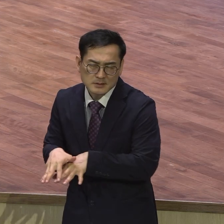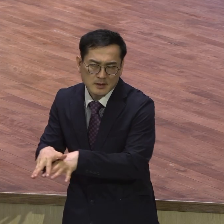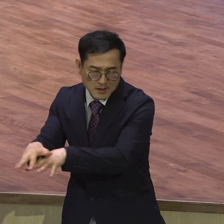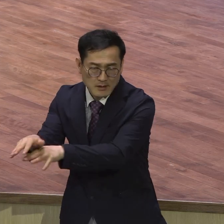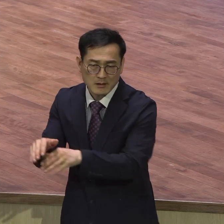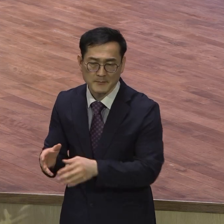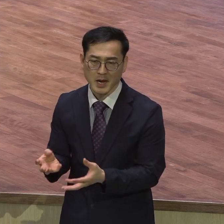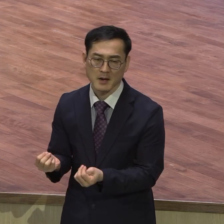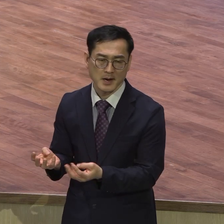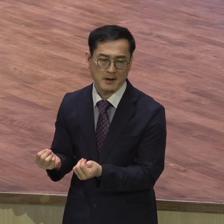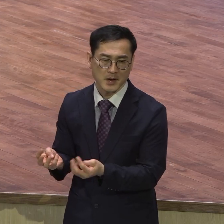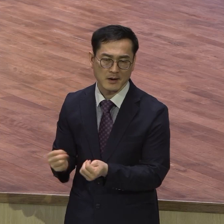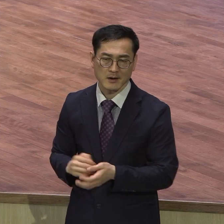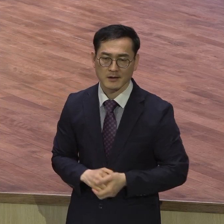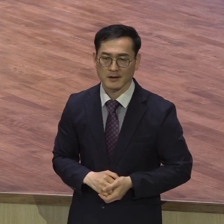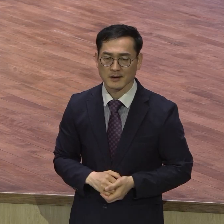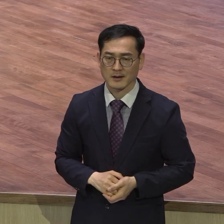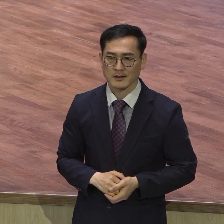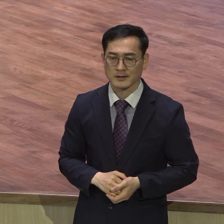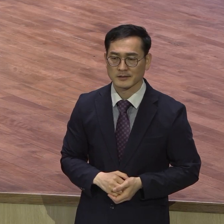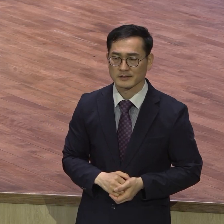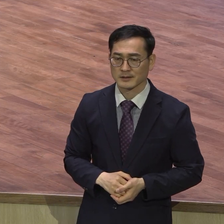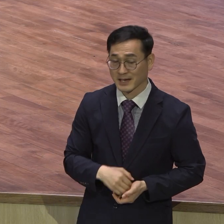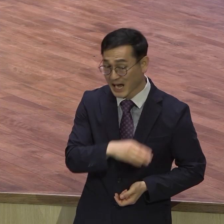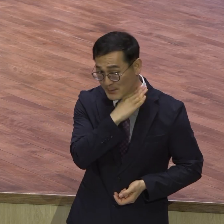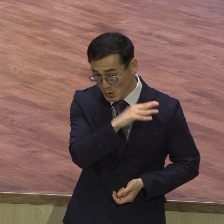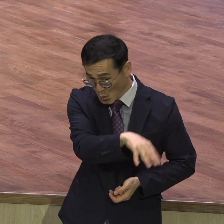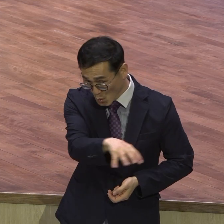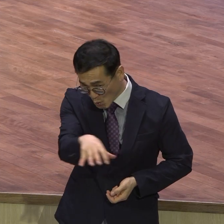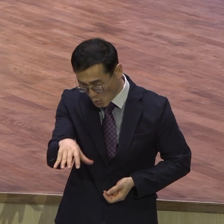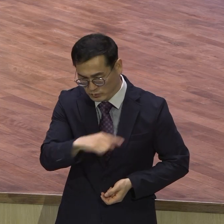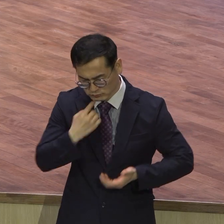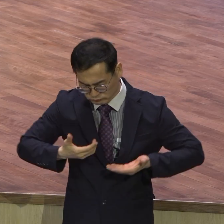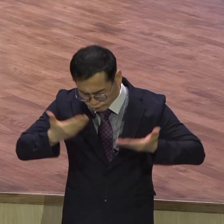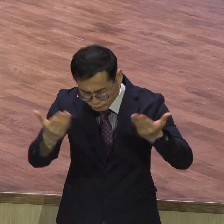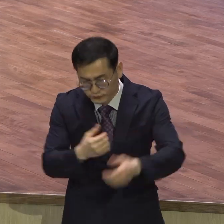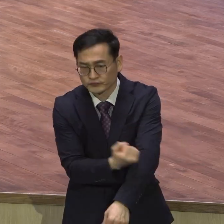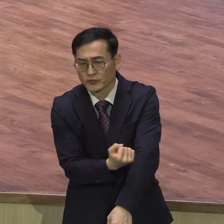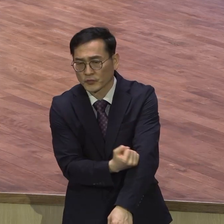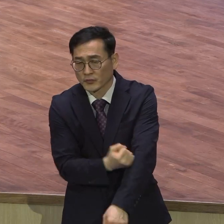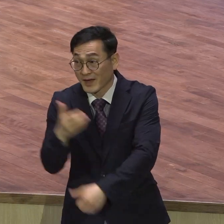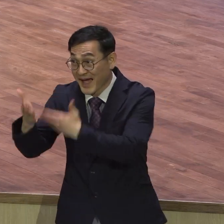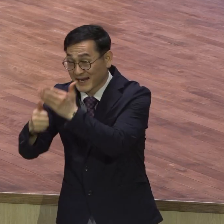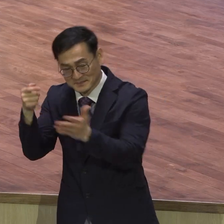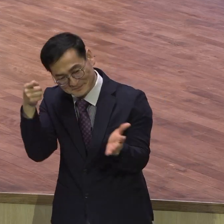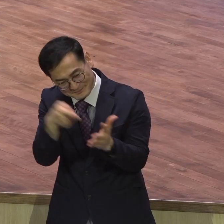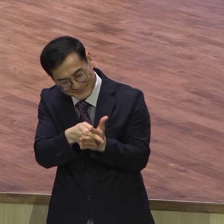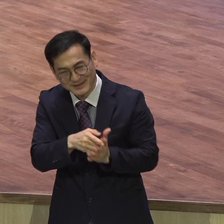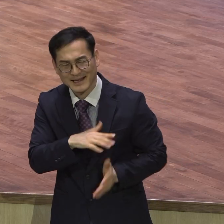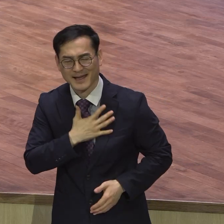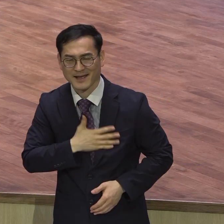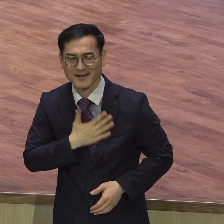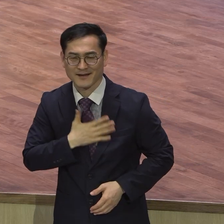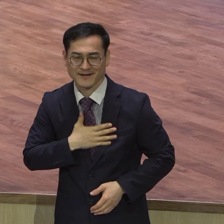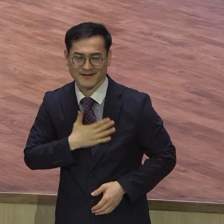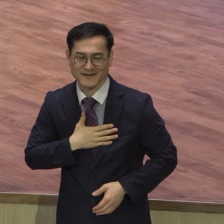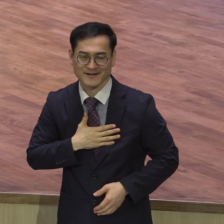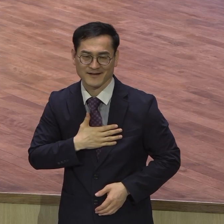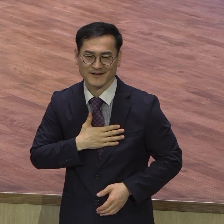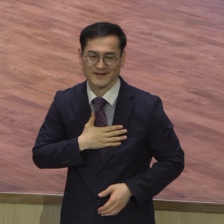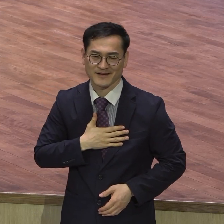참으로 보이지 않는 곳에서 헌신한 모든 분들 하나님 다 알고 계시기 때문에 감사하는 마음으로